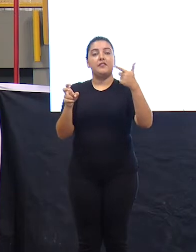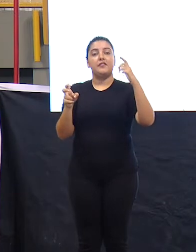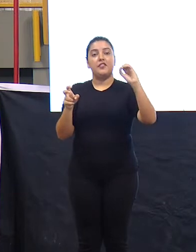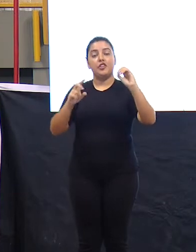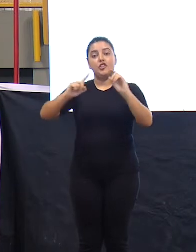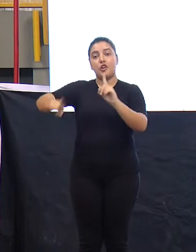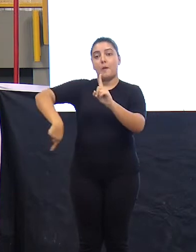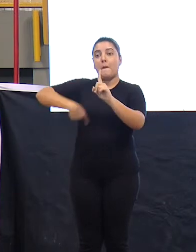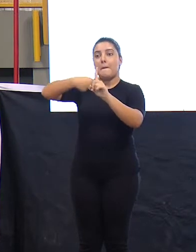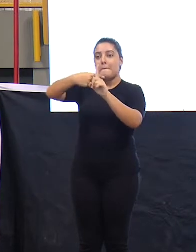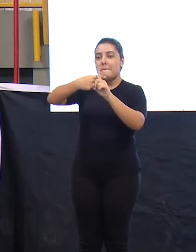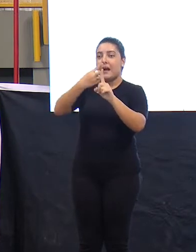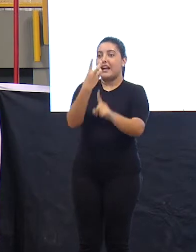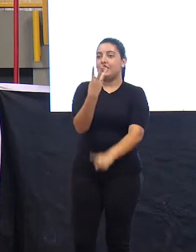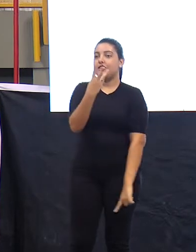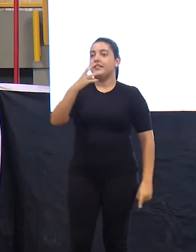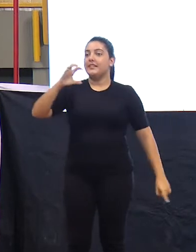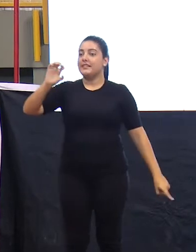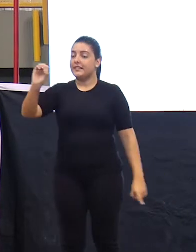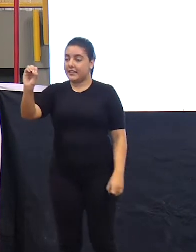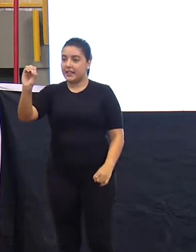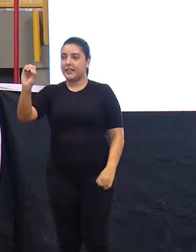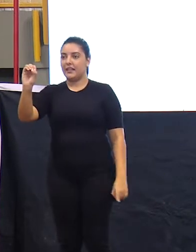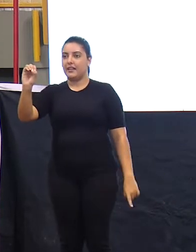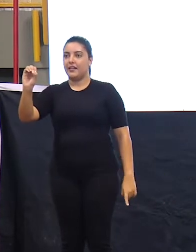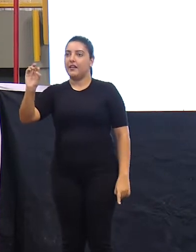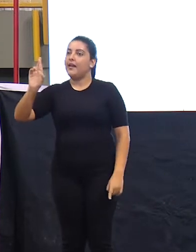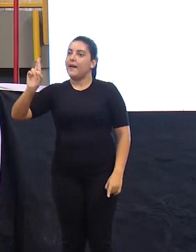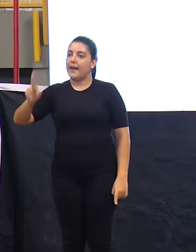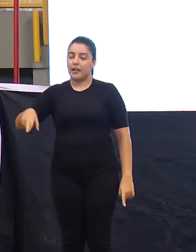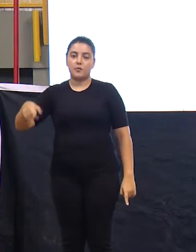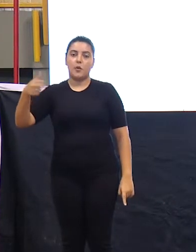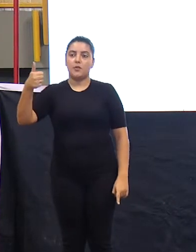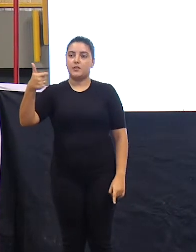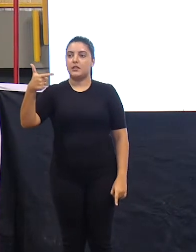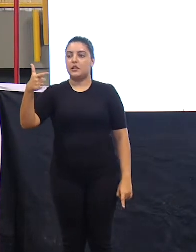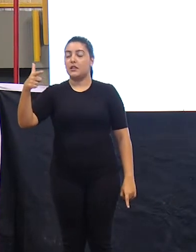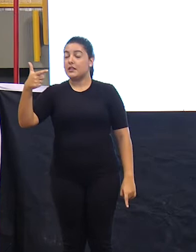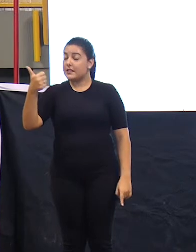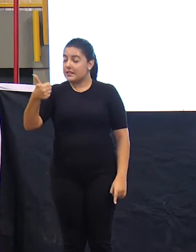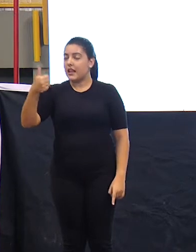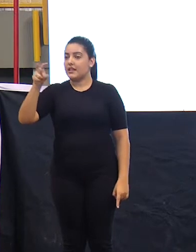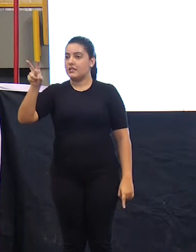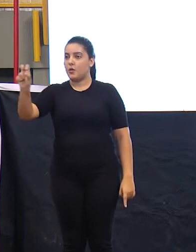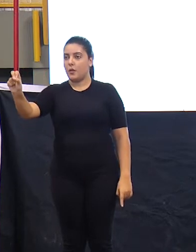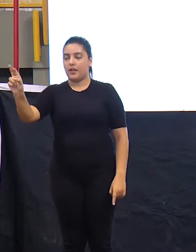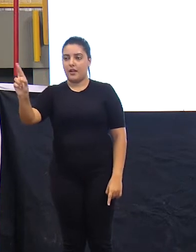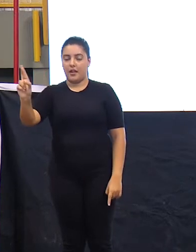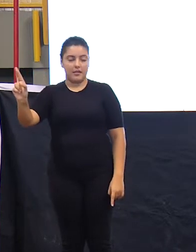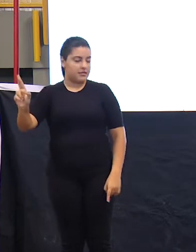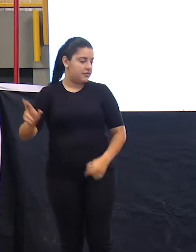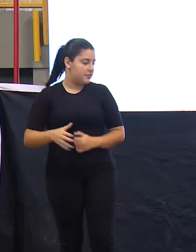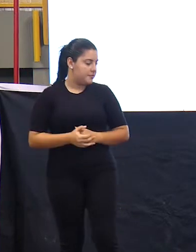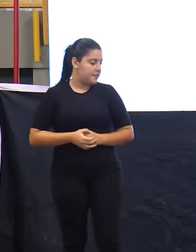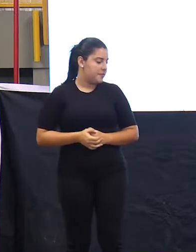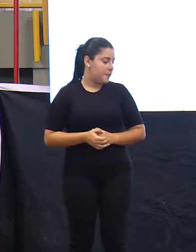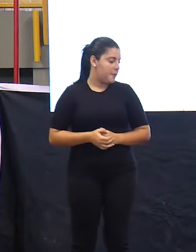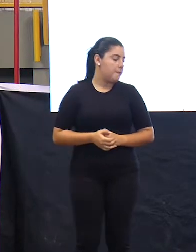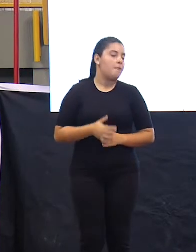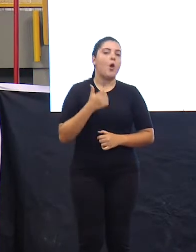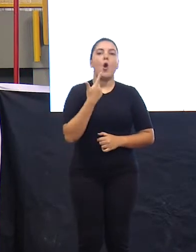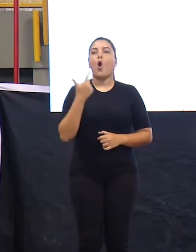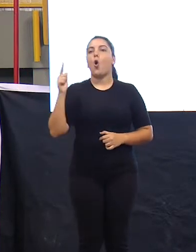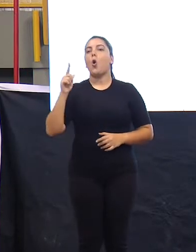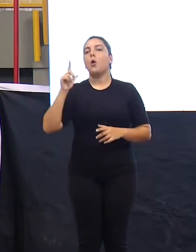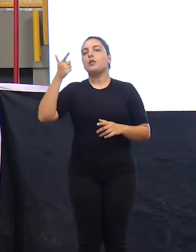125%, é ele mais 25%, portanto, 150. Vamos fazer mais uma para a